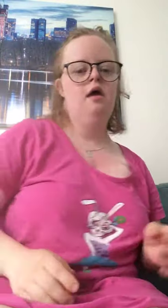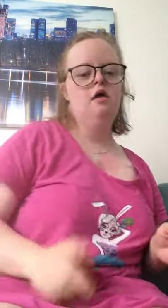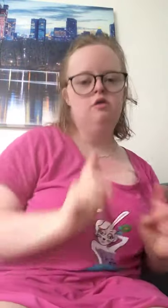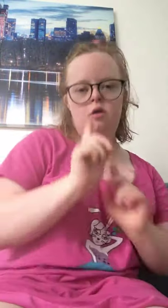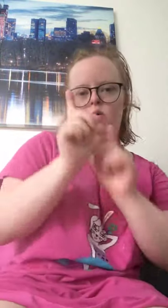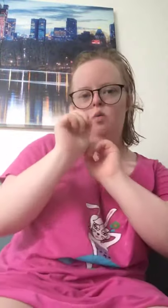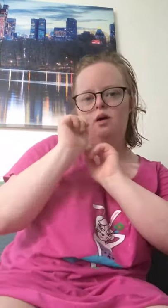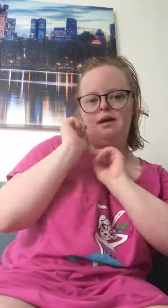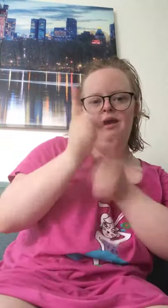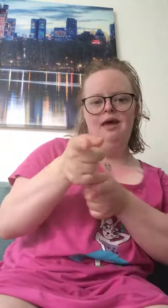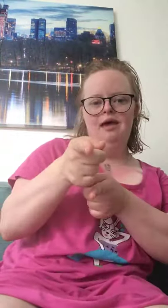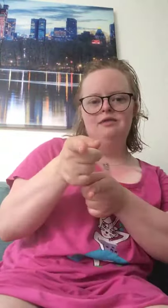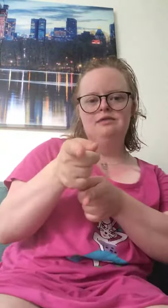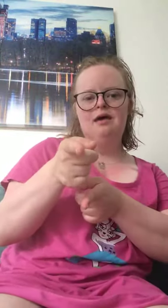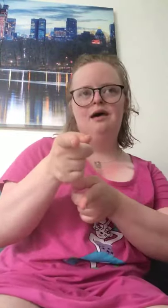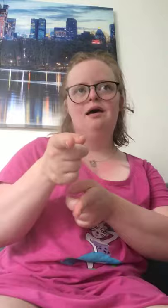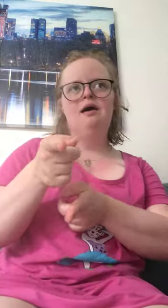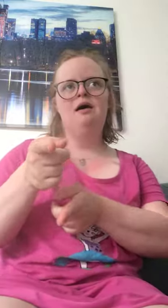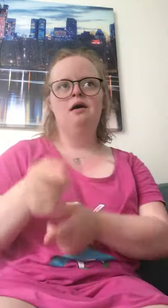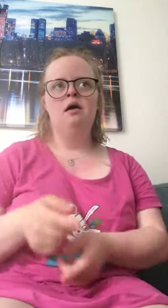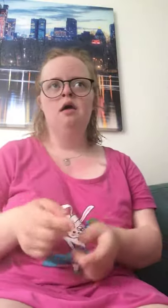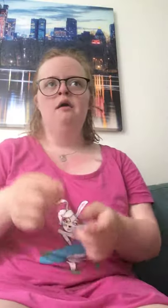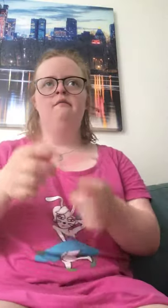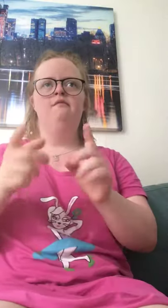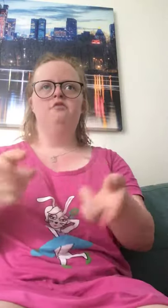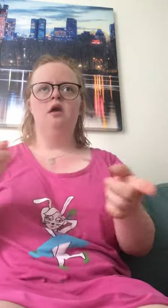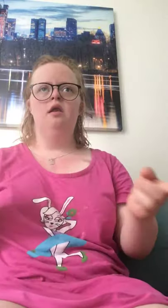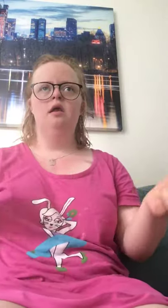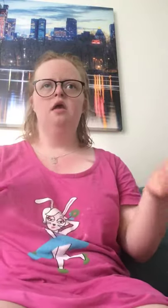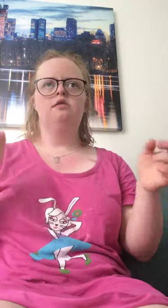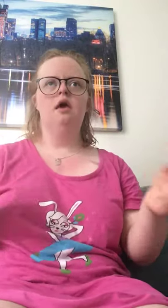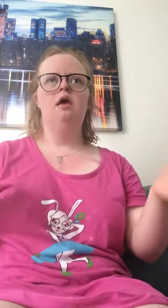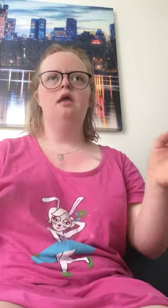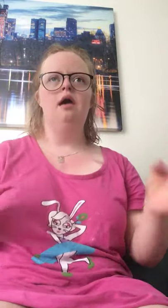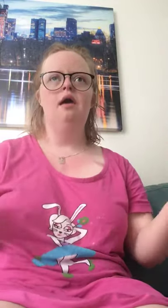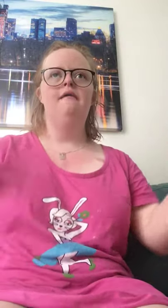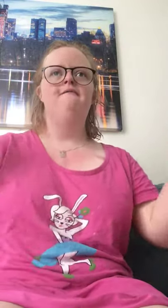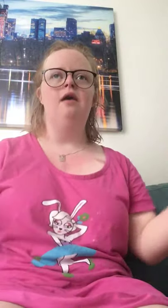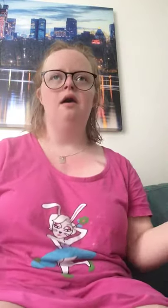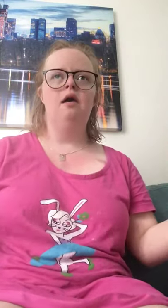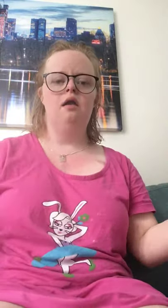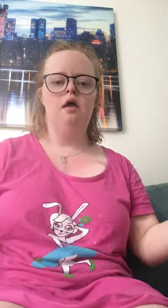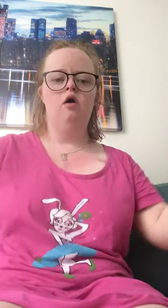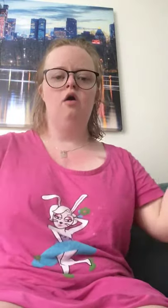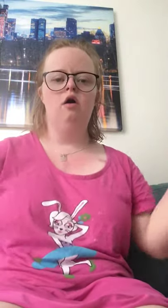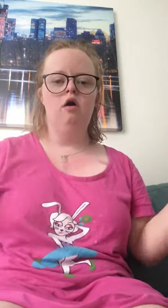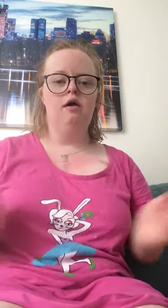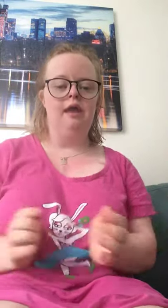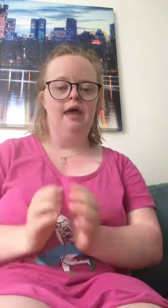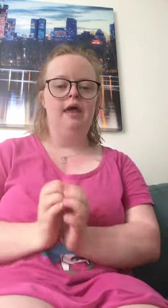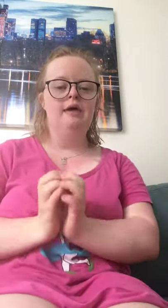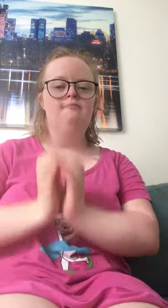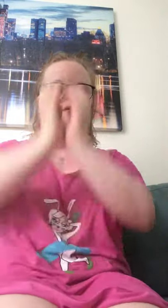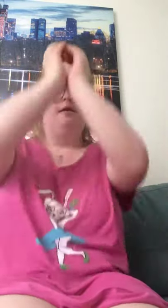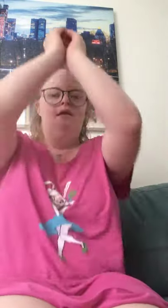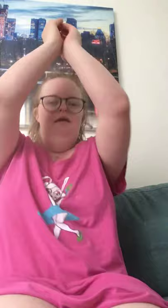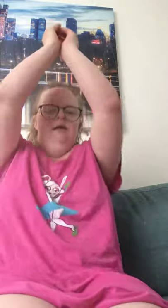är du en enda Och förslaget den är värdehögre i pris